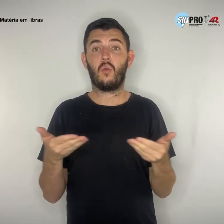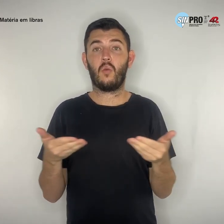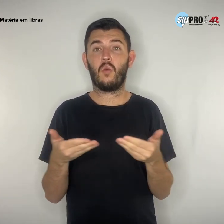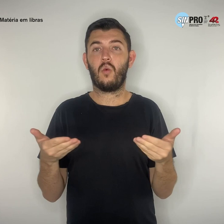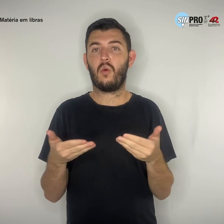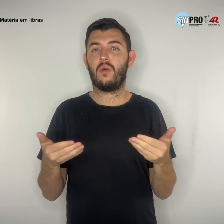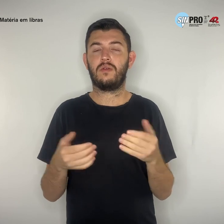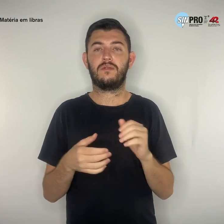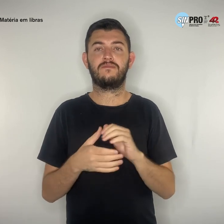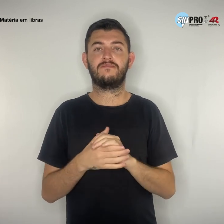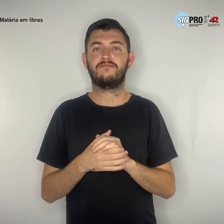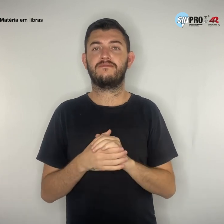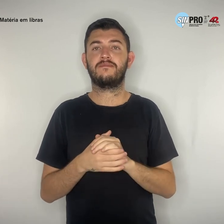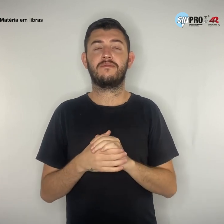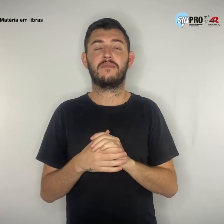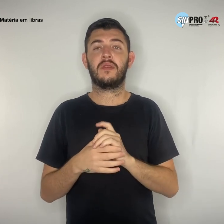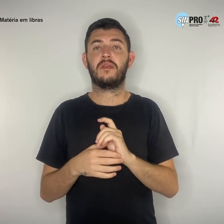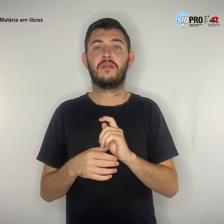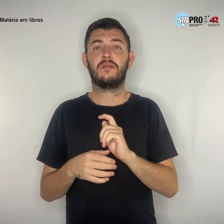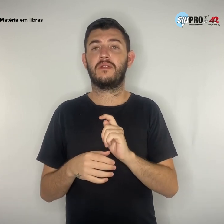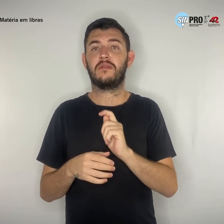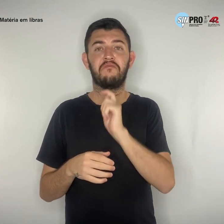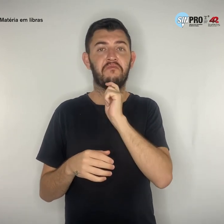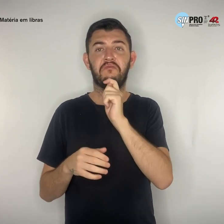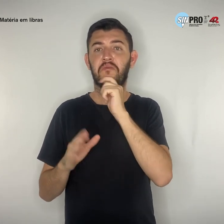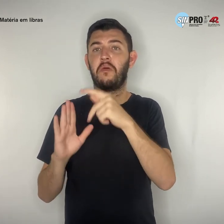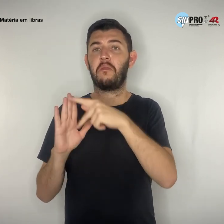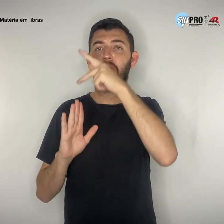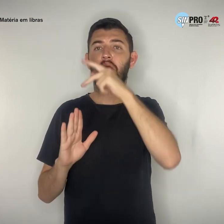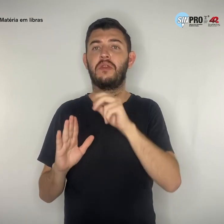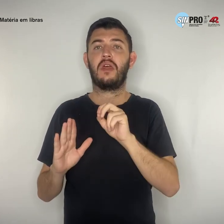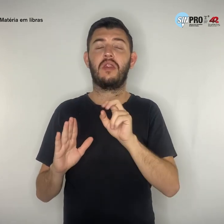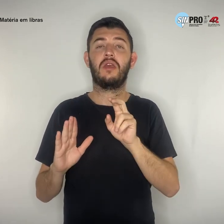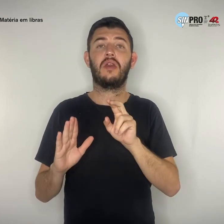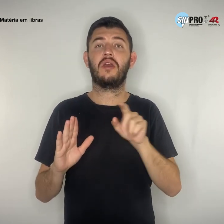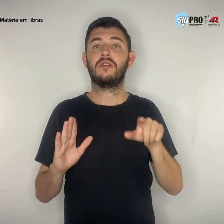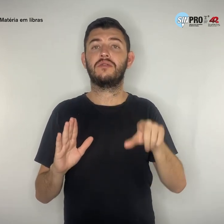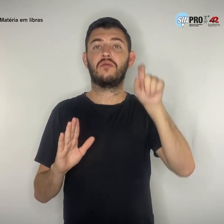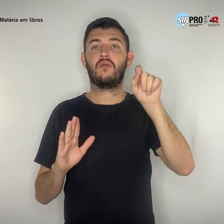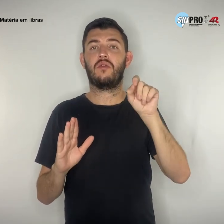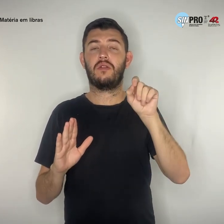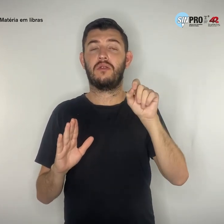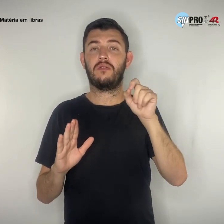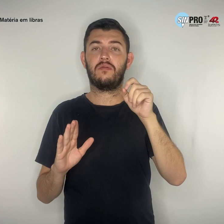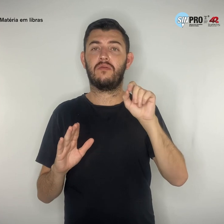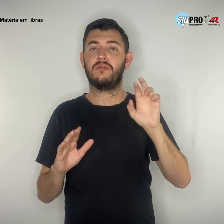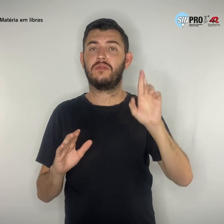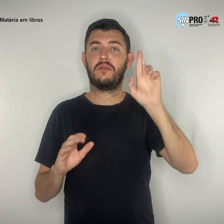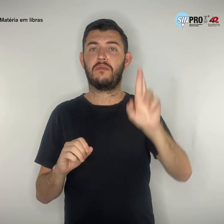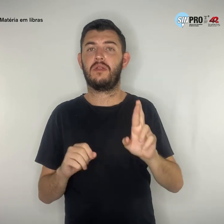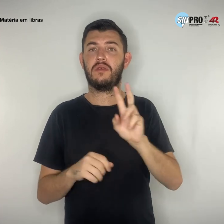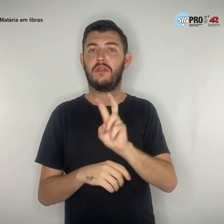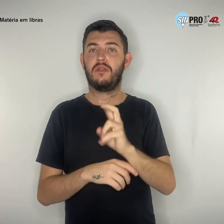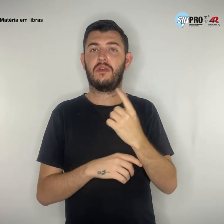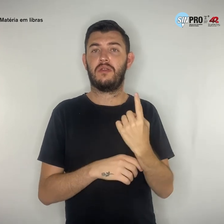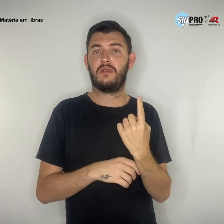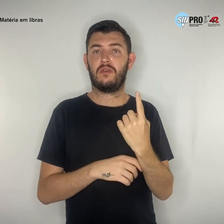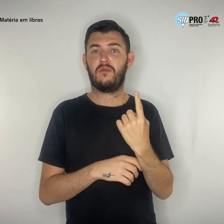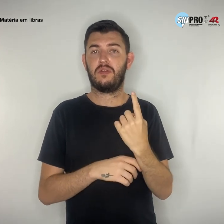não saiu a portaria de nomeação dos representantes das 51 entidades que